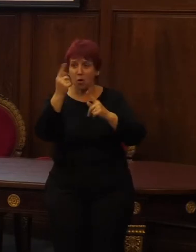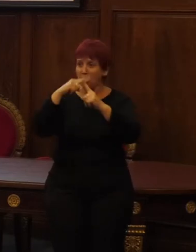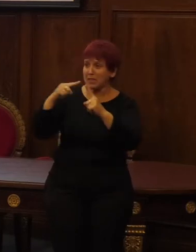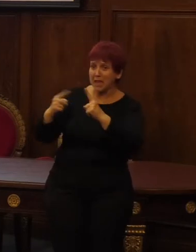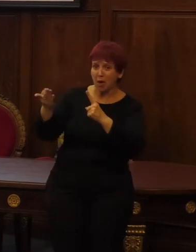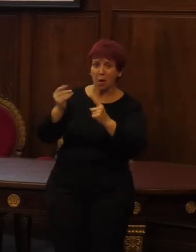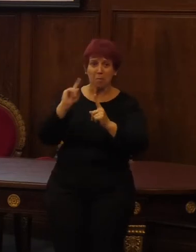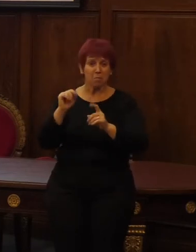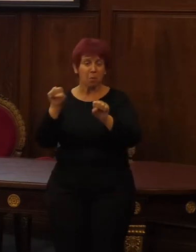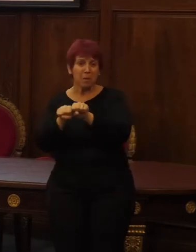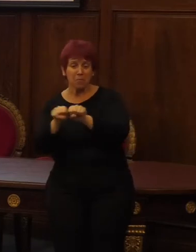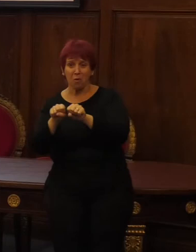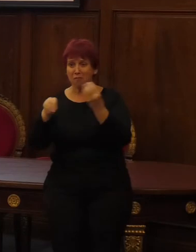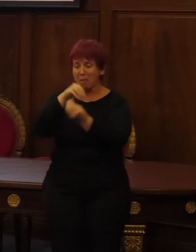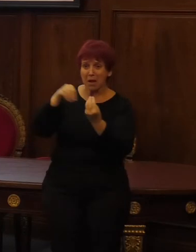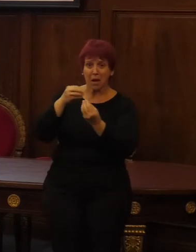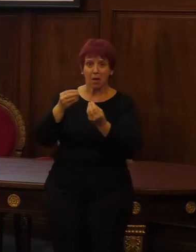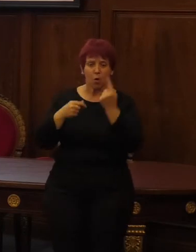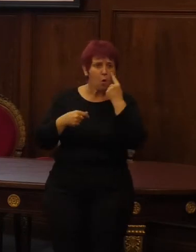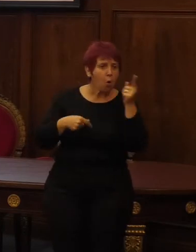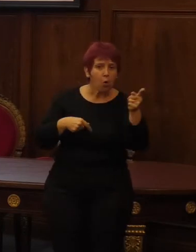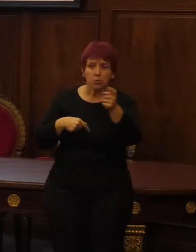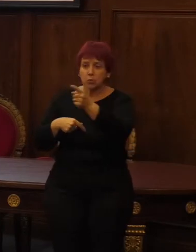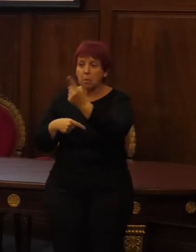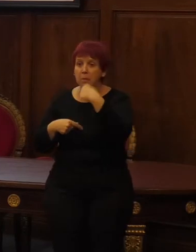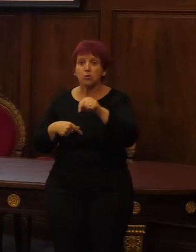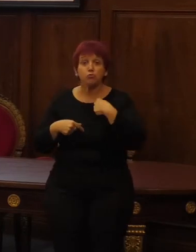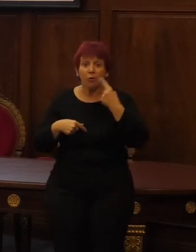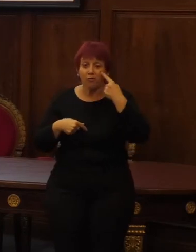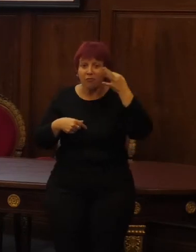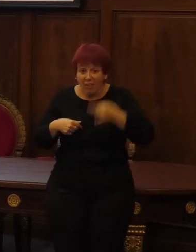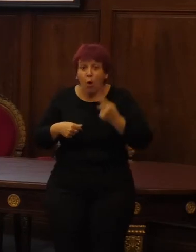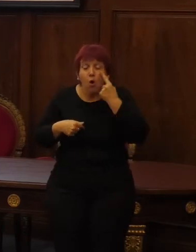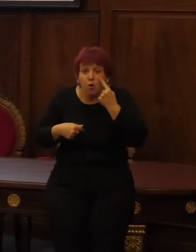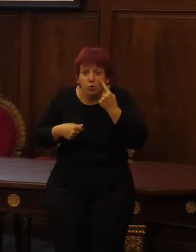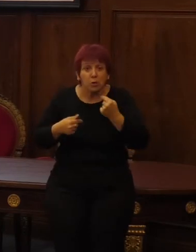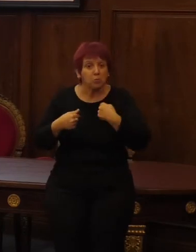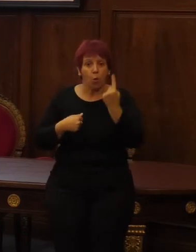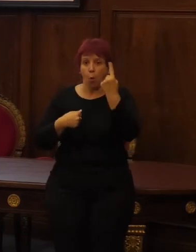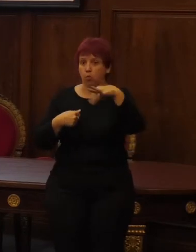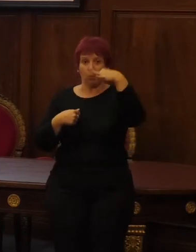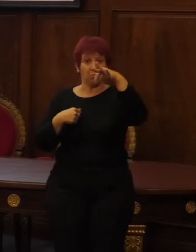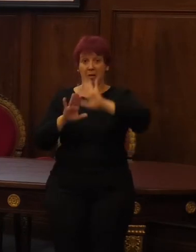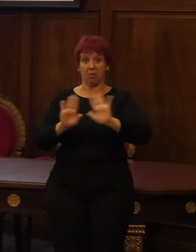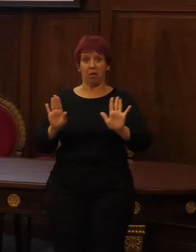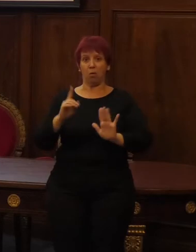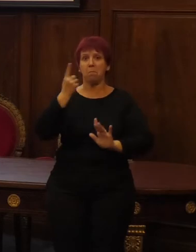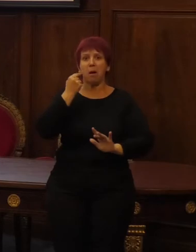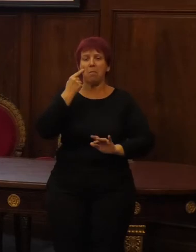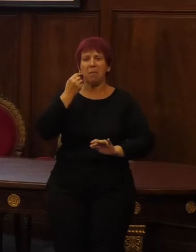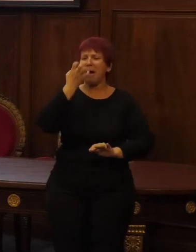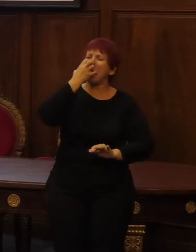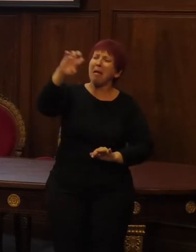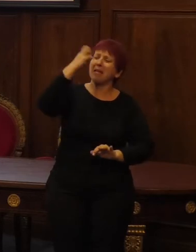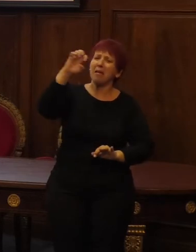¡Los periscopios! Yo conocía uno solo. Y era tan emocionante. Papá le gritaba,